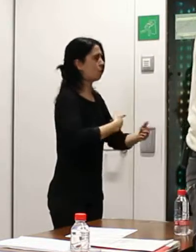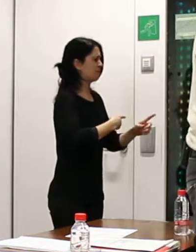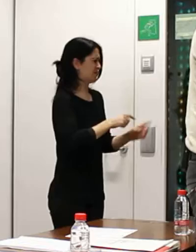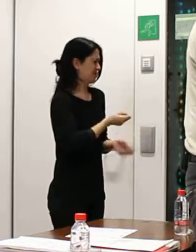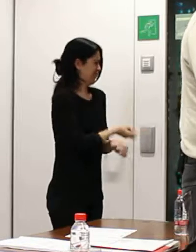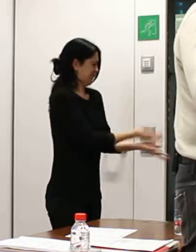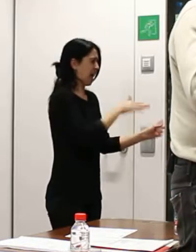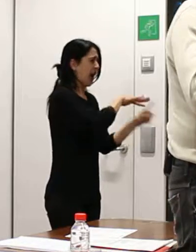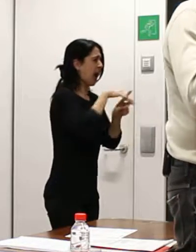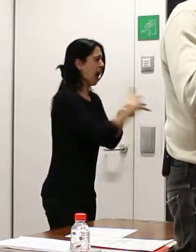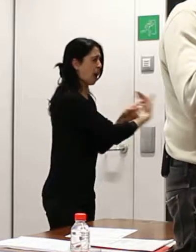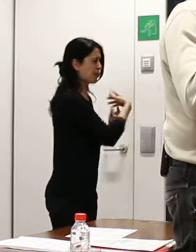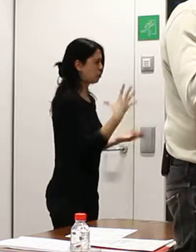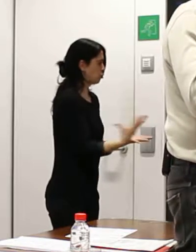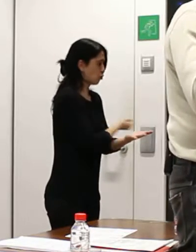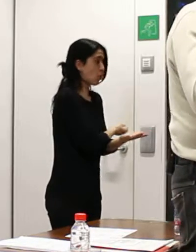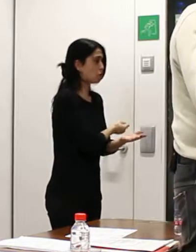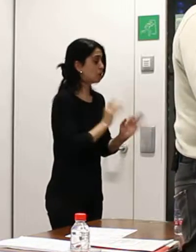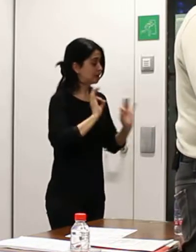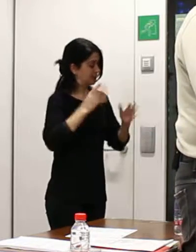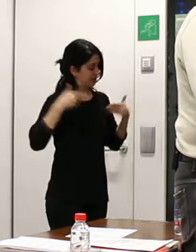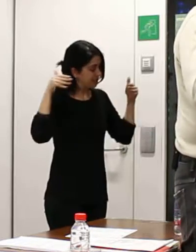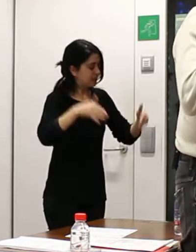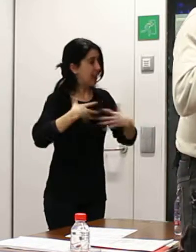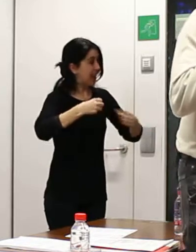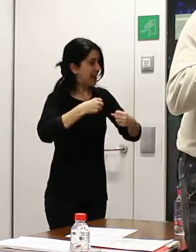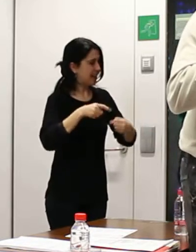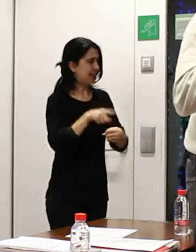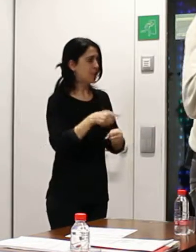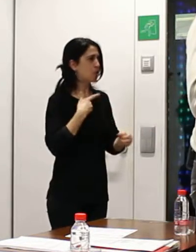especializado, también, a un ritmo absolutamente inasumible.